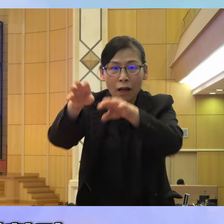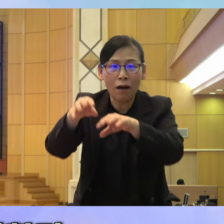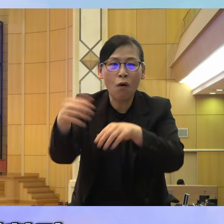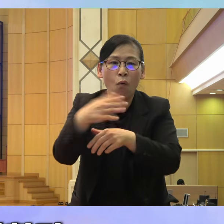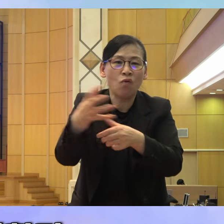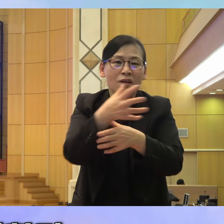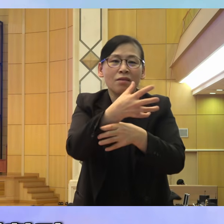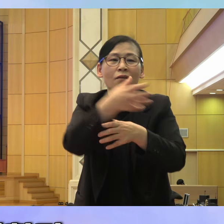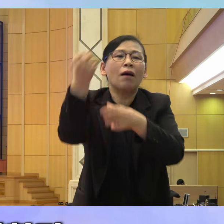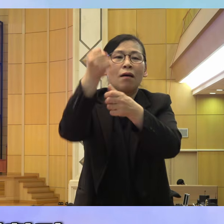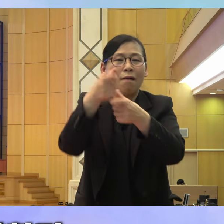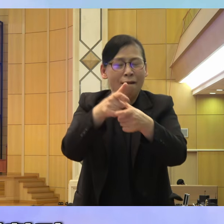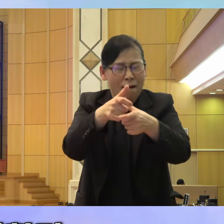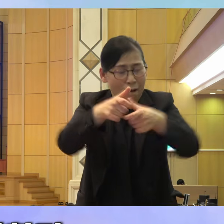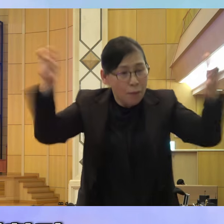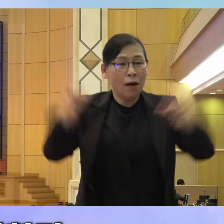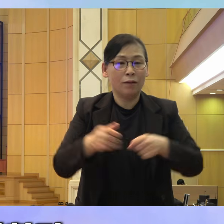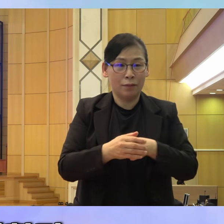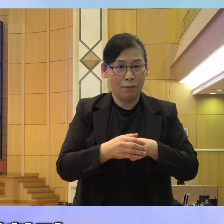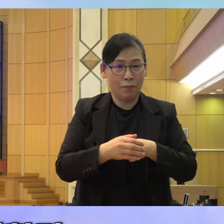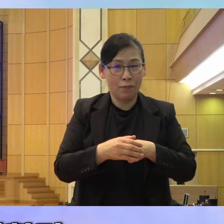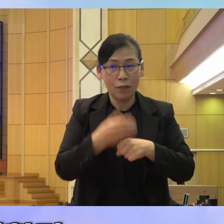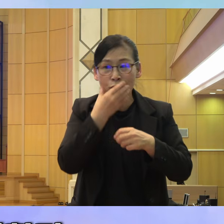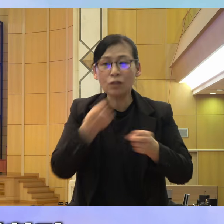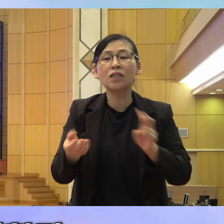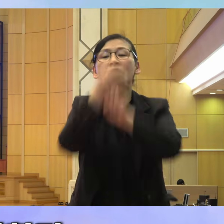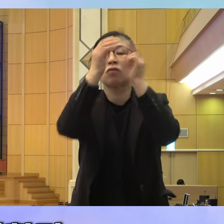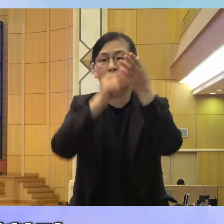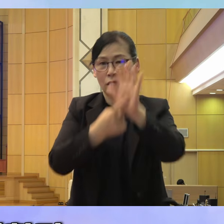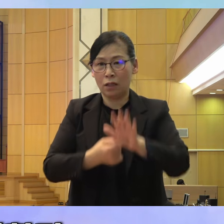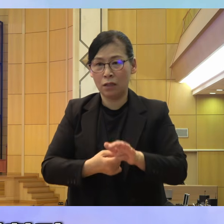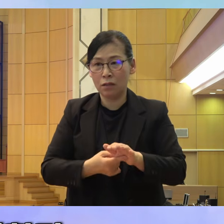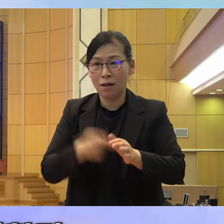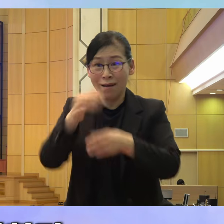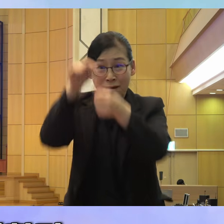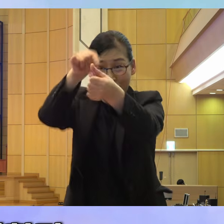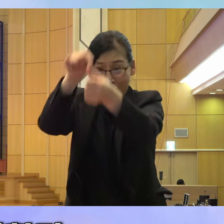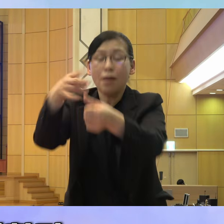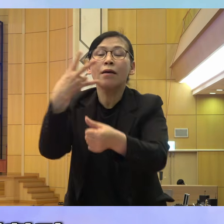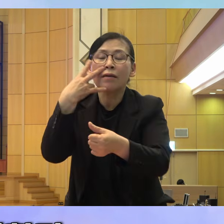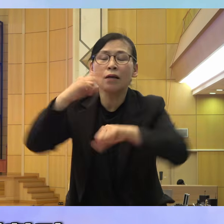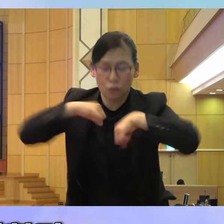하나님이 하라는 데만 해. 여러분 할 거 없어. 하나님이 하라는 데만 하면 된다니까.